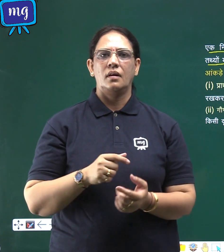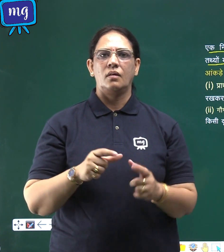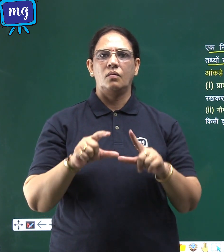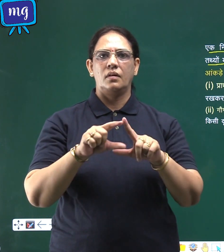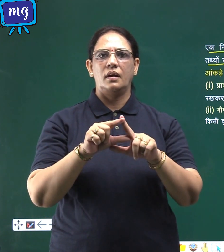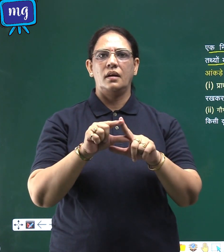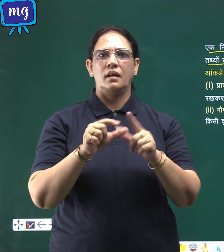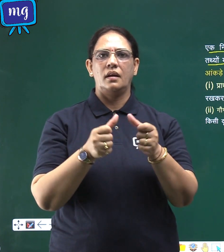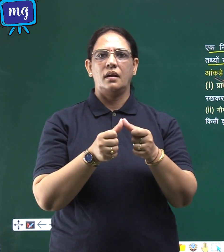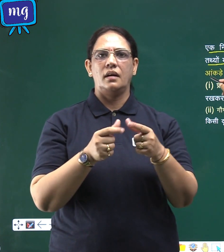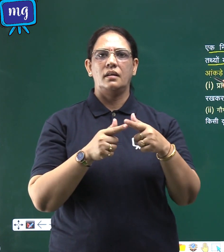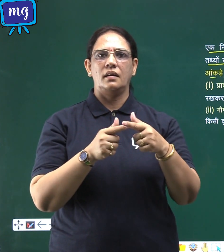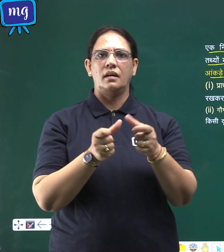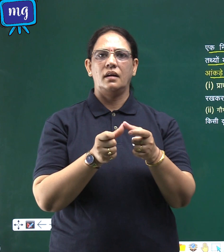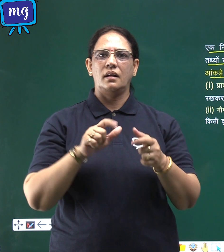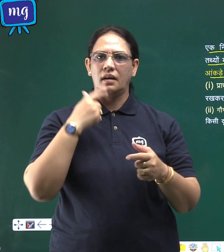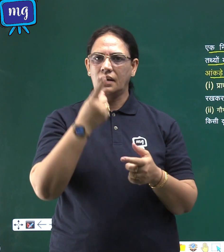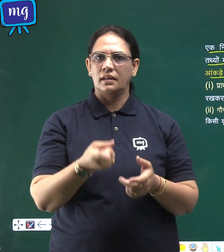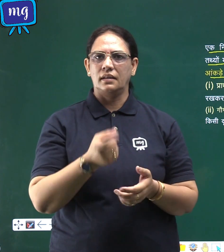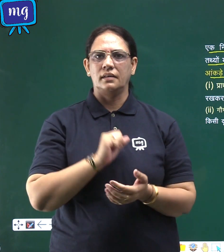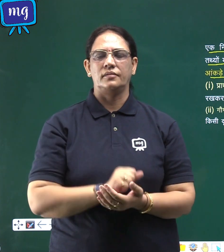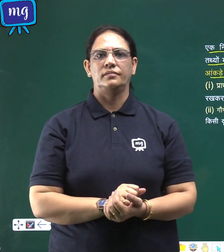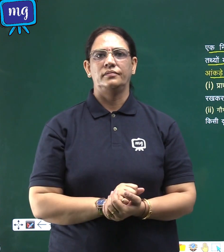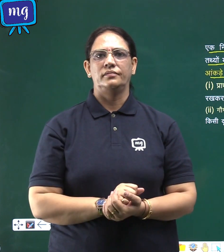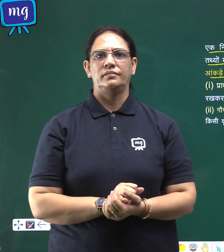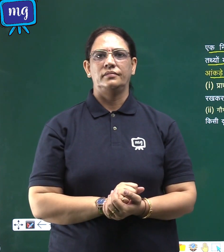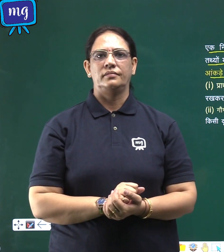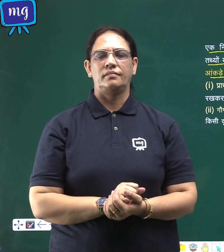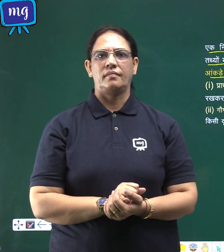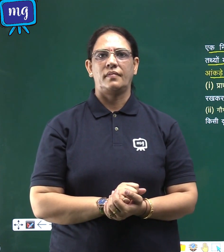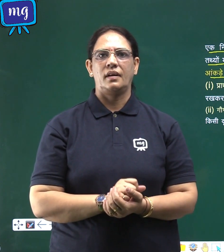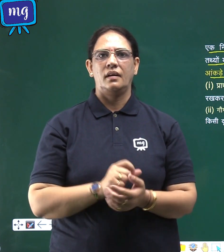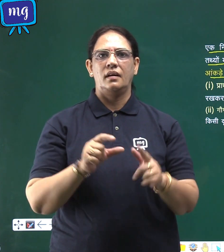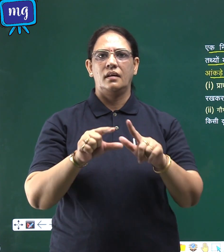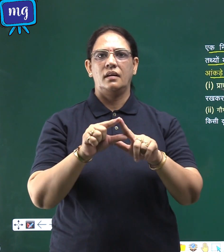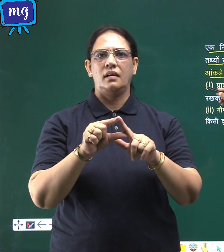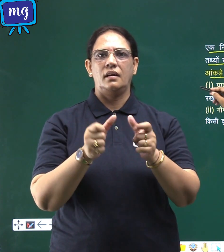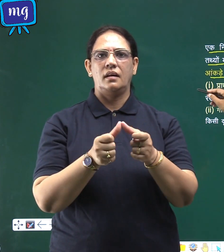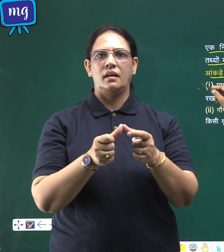आकड़े की प्रकार